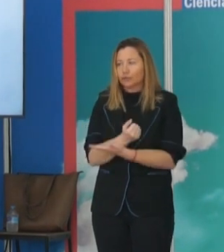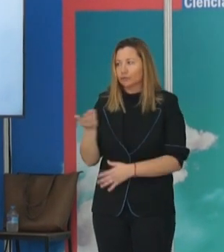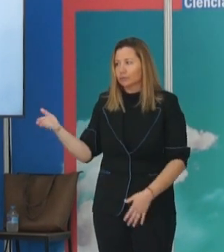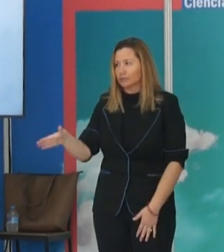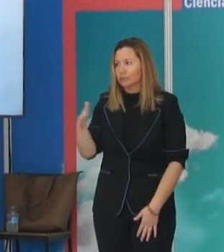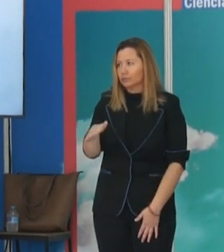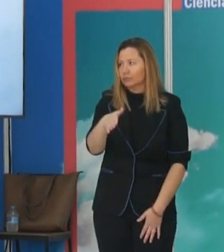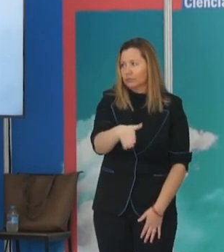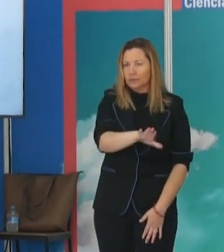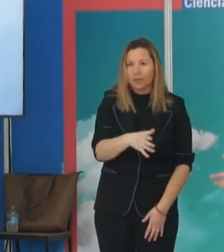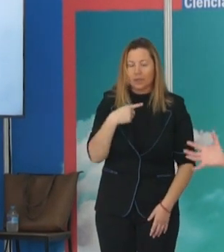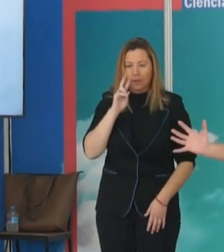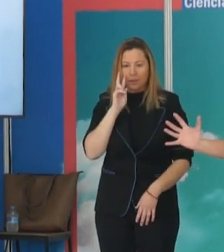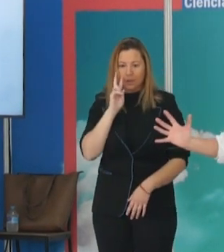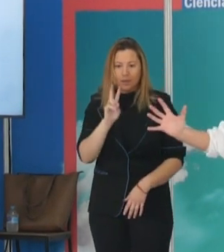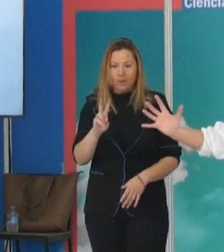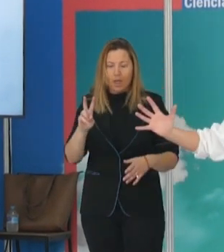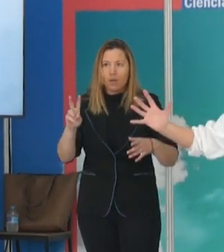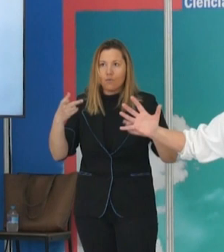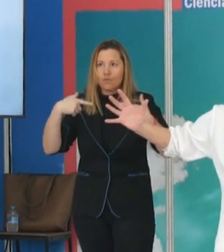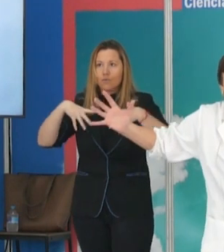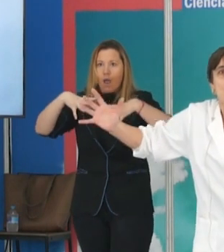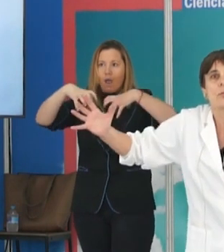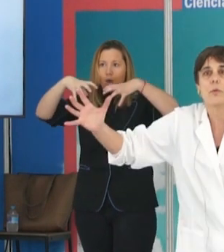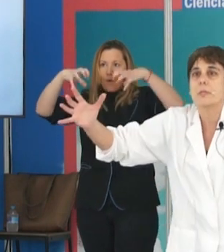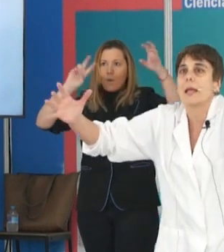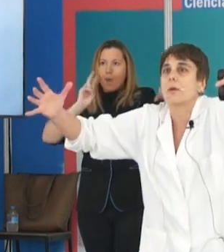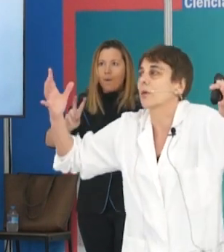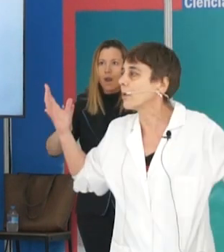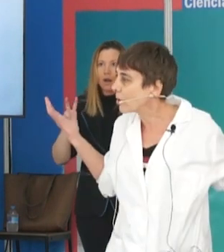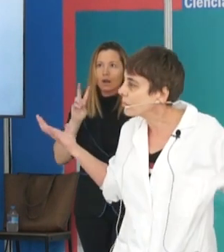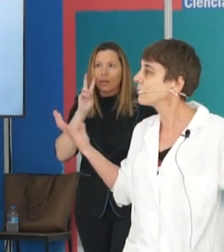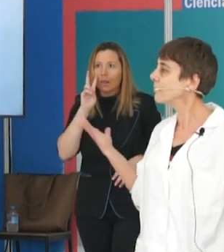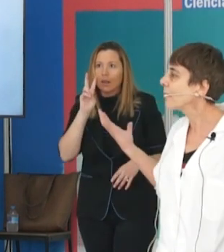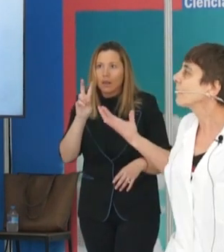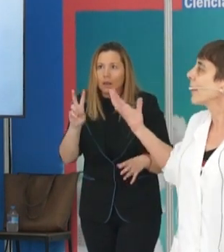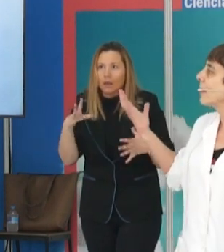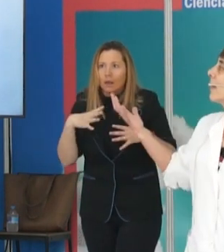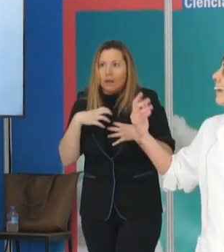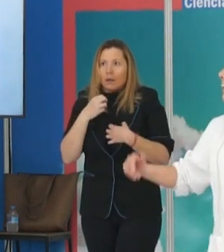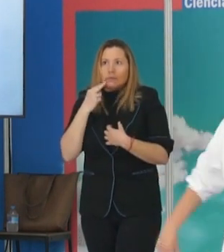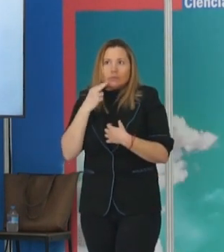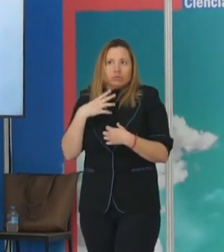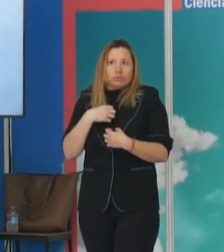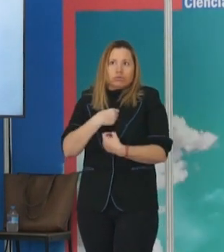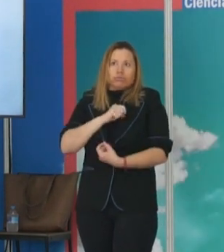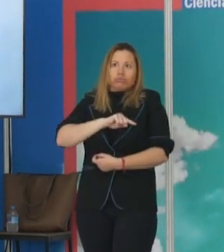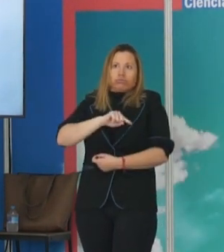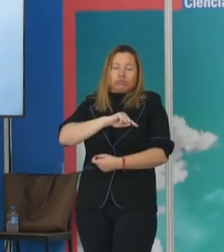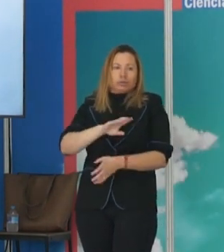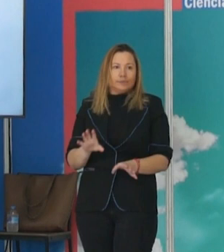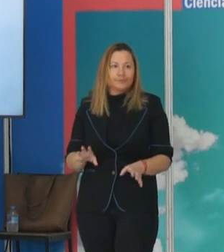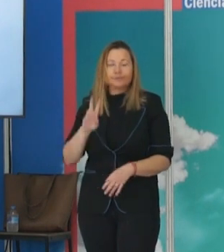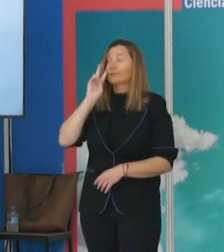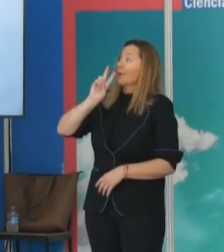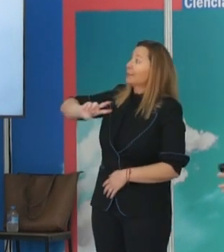eran aterrador venir una nube verde y tú y sales corriendo. Bien.